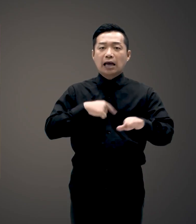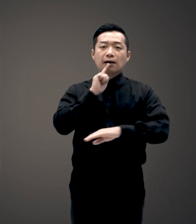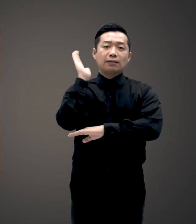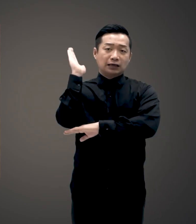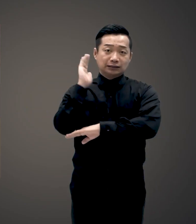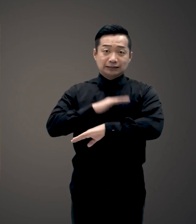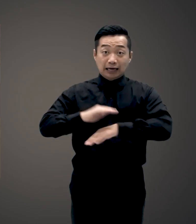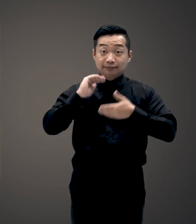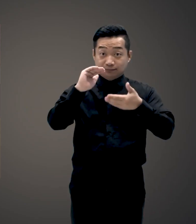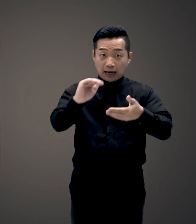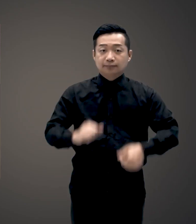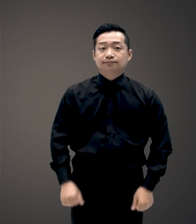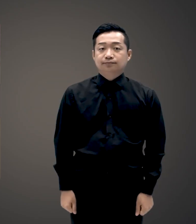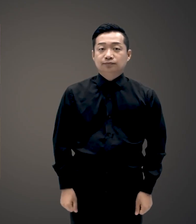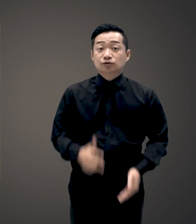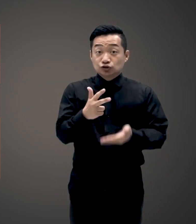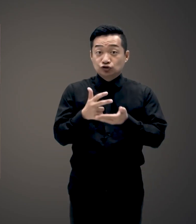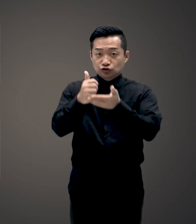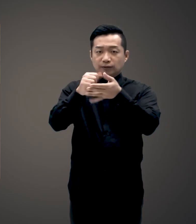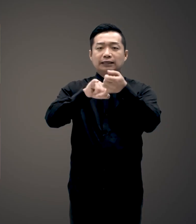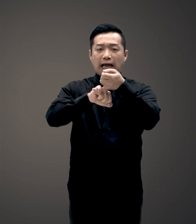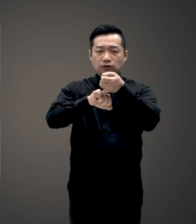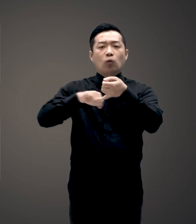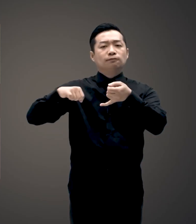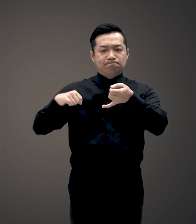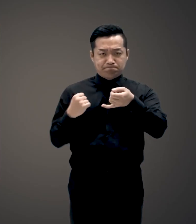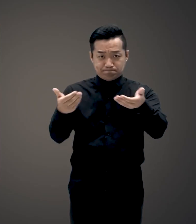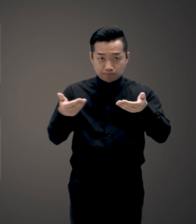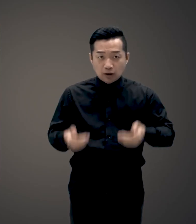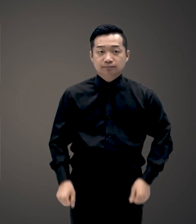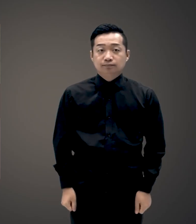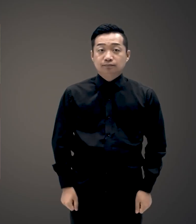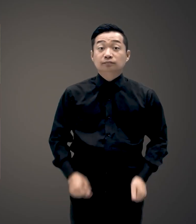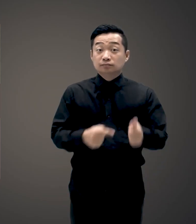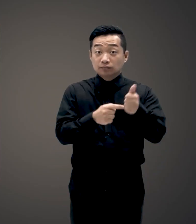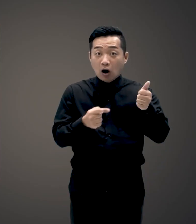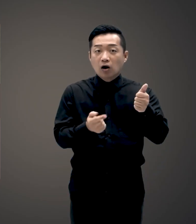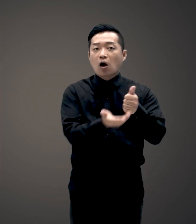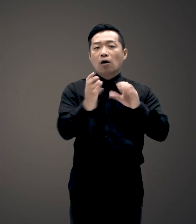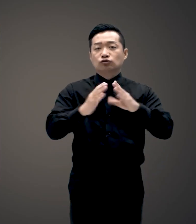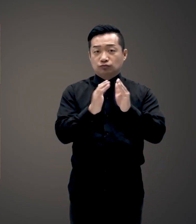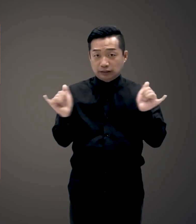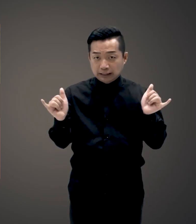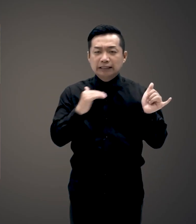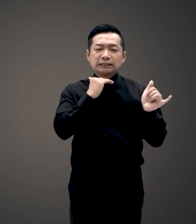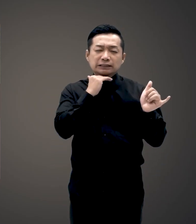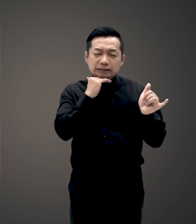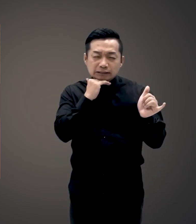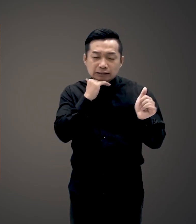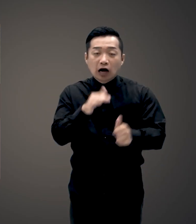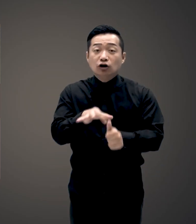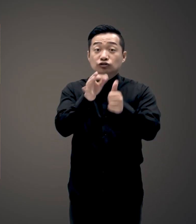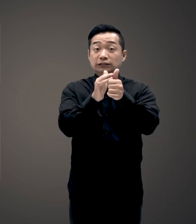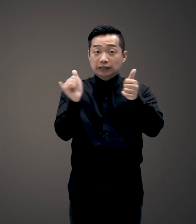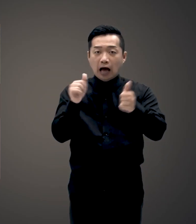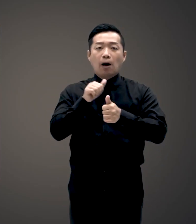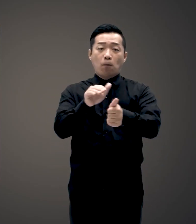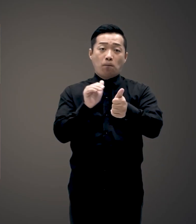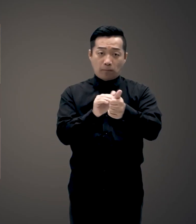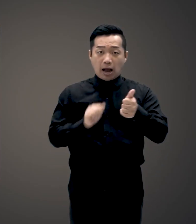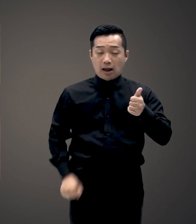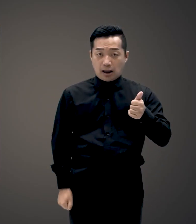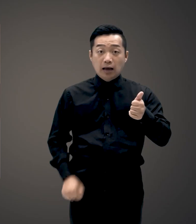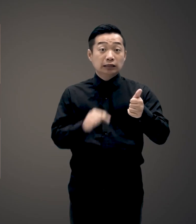이제 내 말을 잘 들으십시오. 주님께서 약속을 지키셨습니다. 그분께서 당신의 백성에게 그들이 기다리던